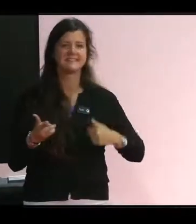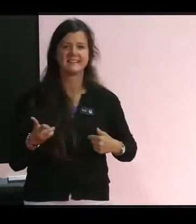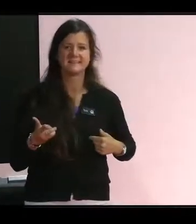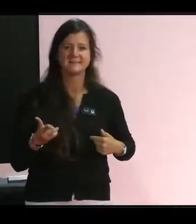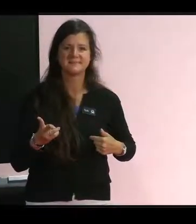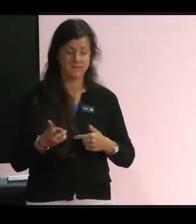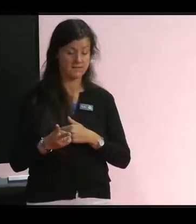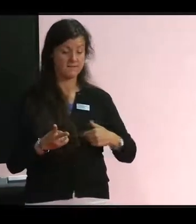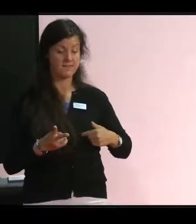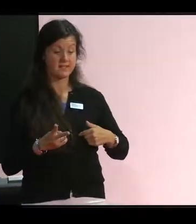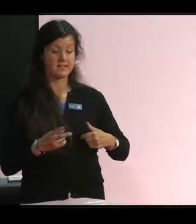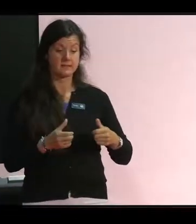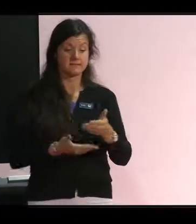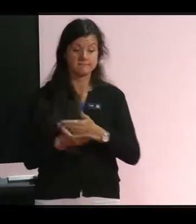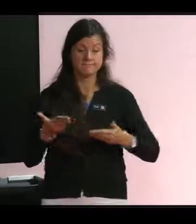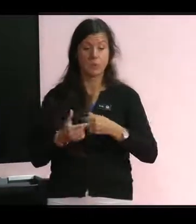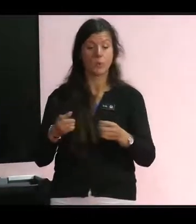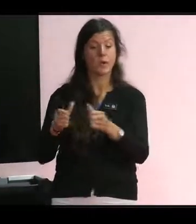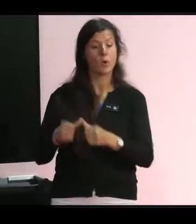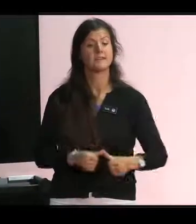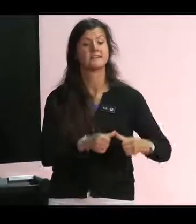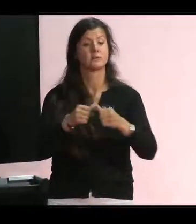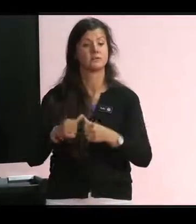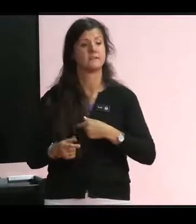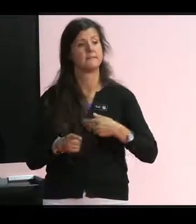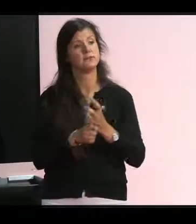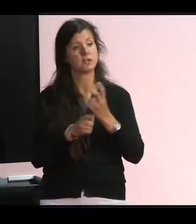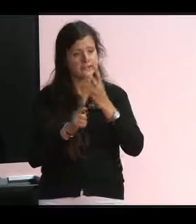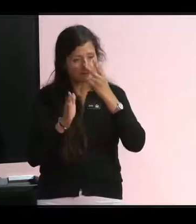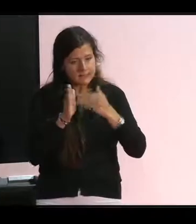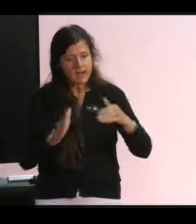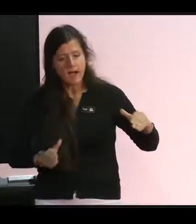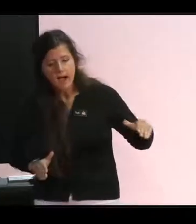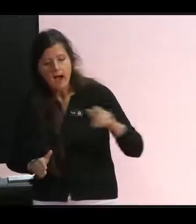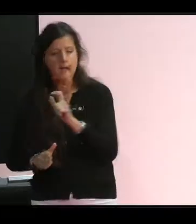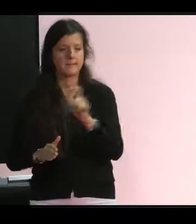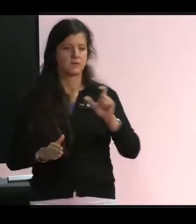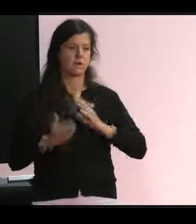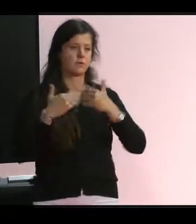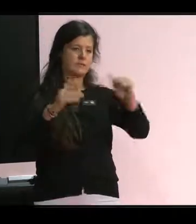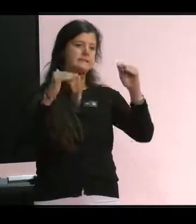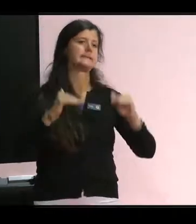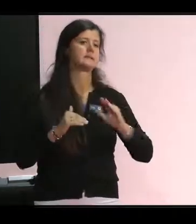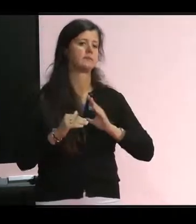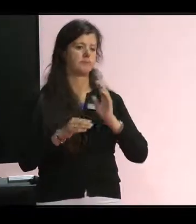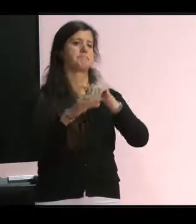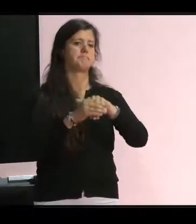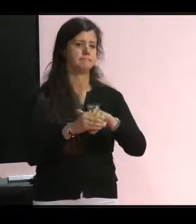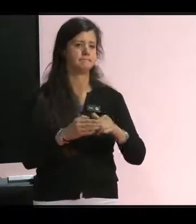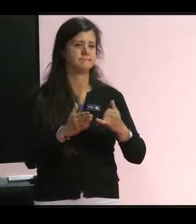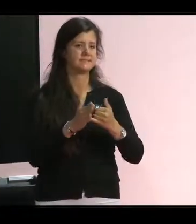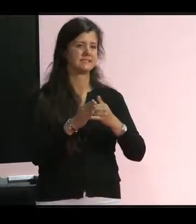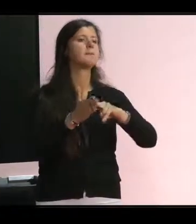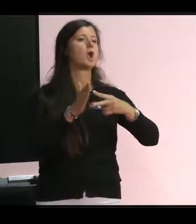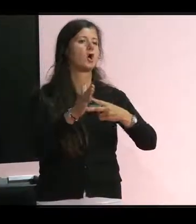som vi jobbar med, de försöker se till att personer med funktionsnedsättning, de inkluderas i de beredskapsplanen som finns. Vi